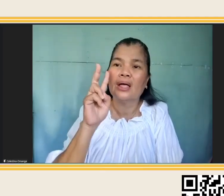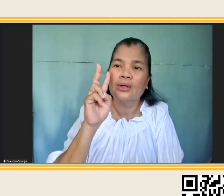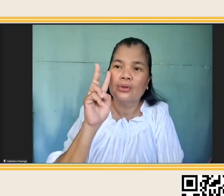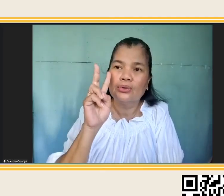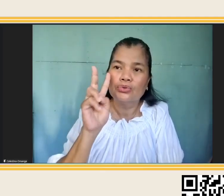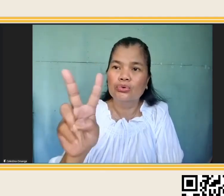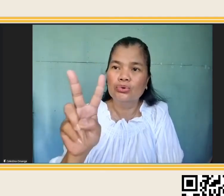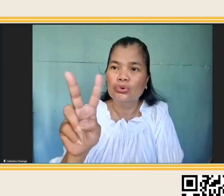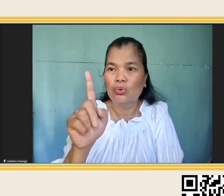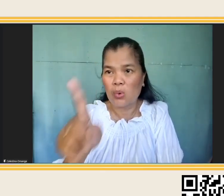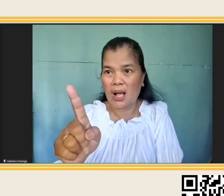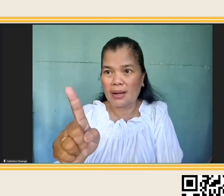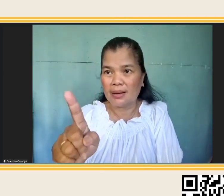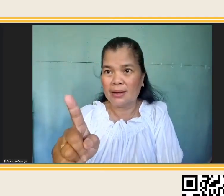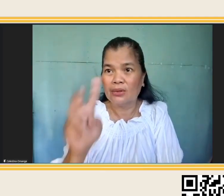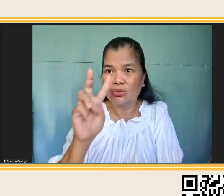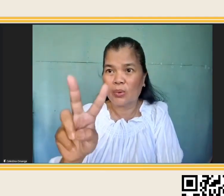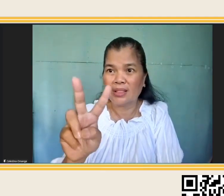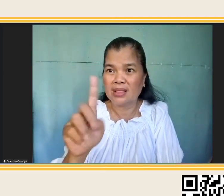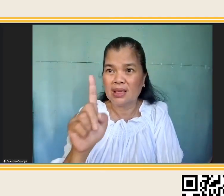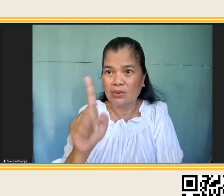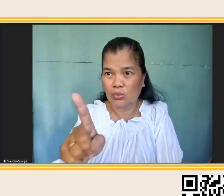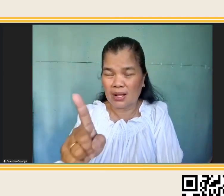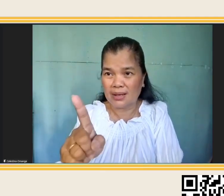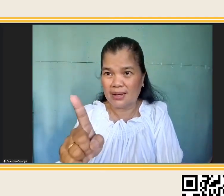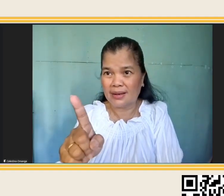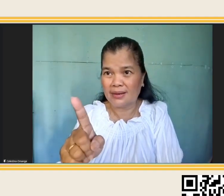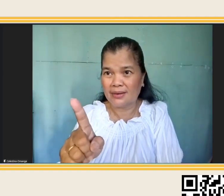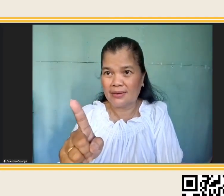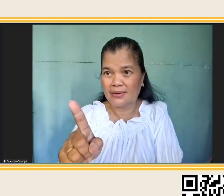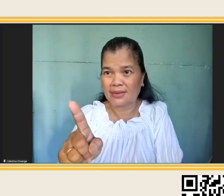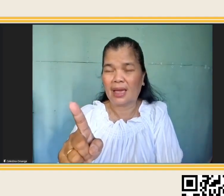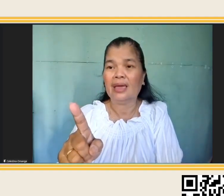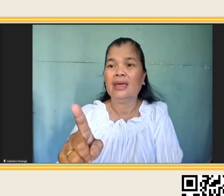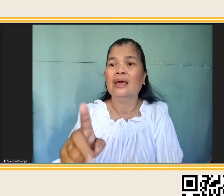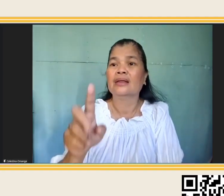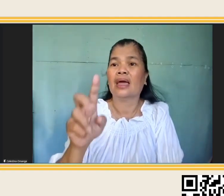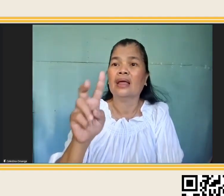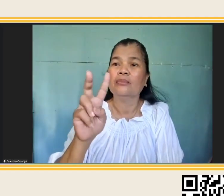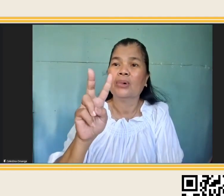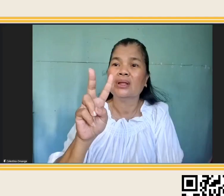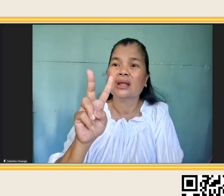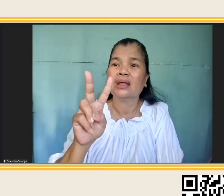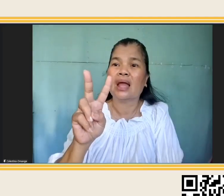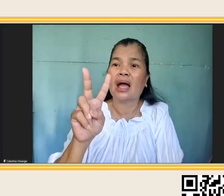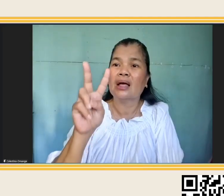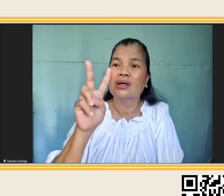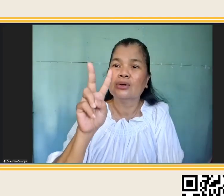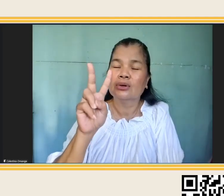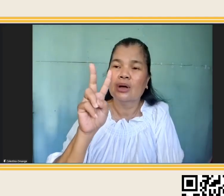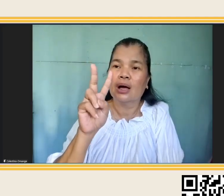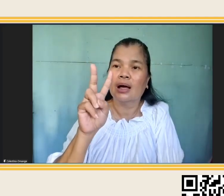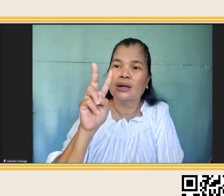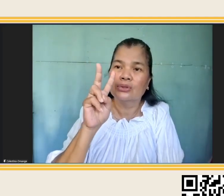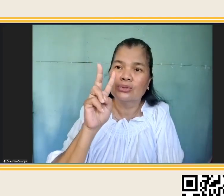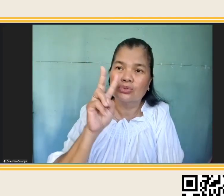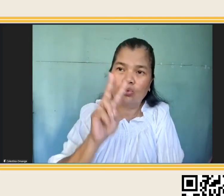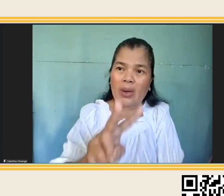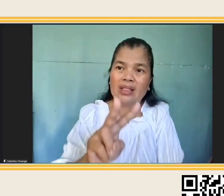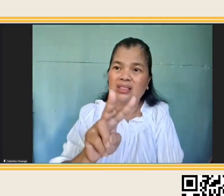rin na 2, 1, 21. Okay? Then, pwede rin na